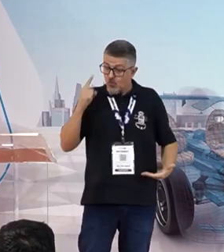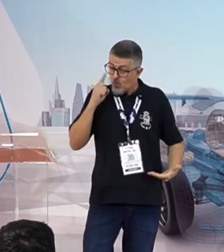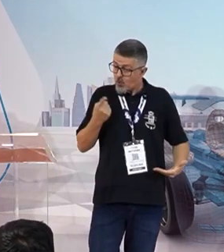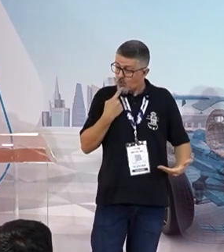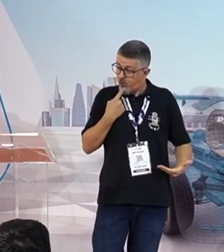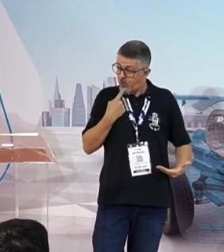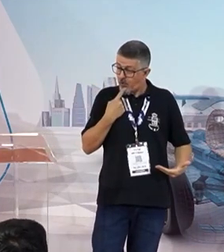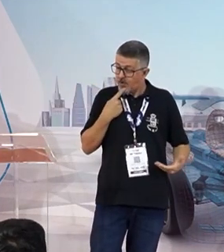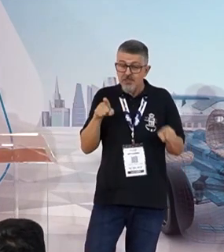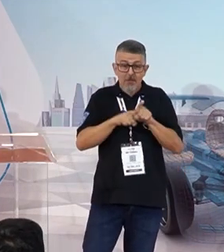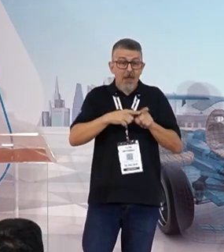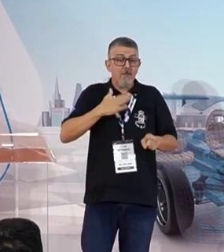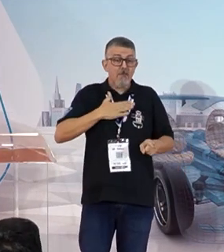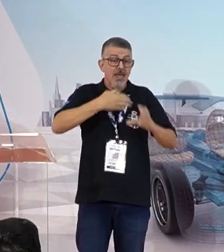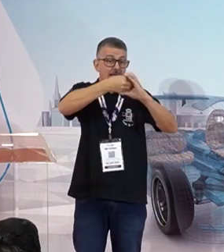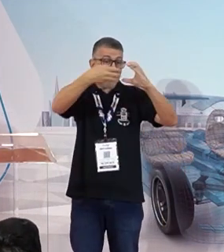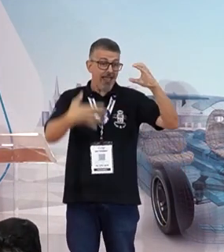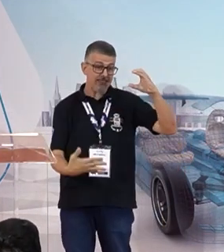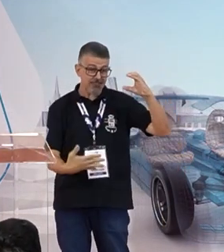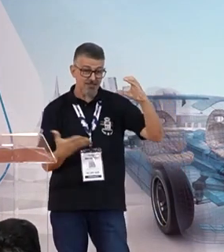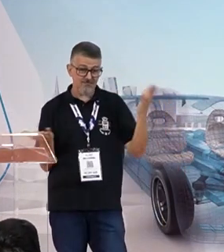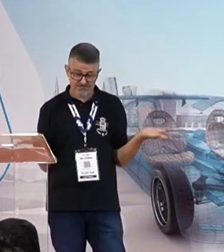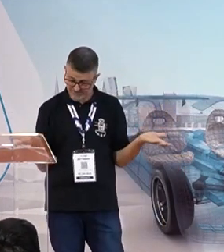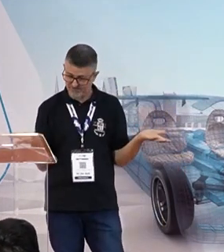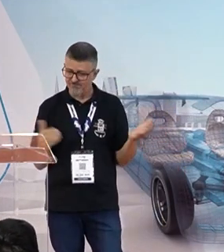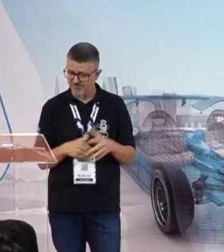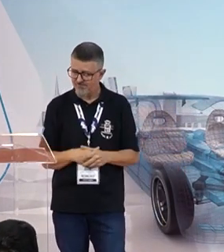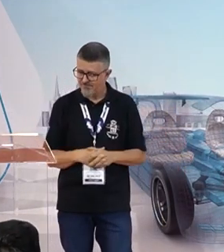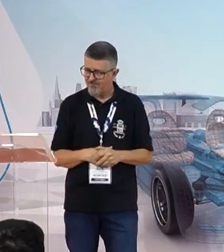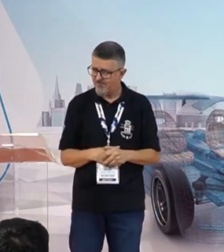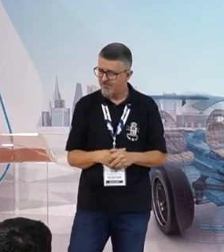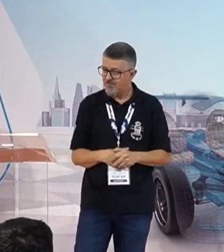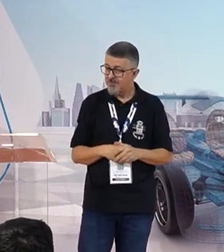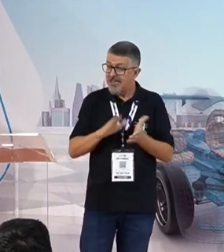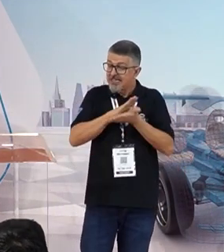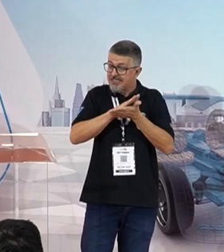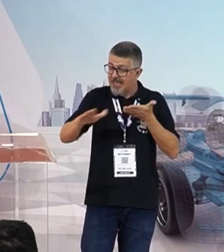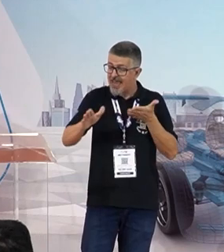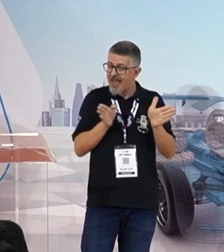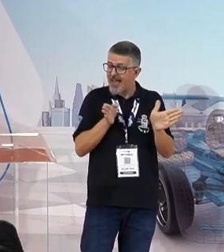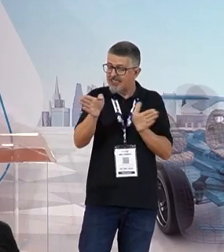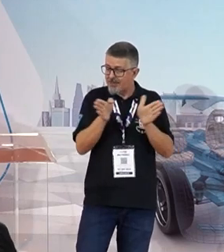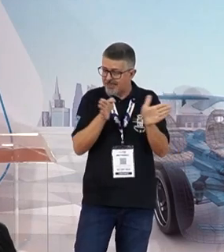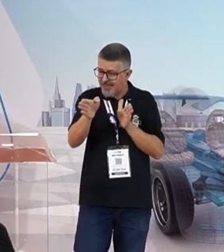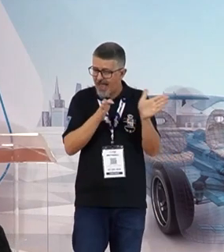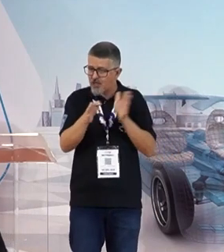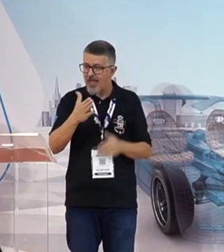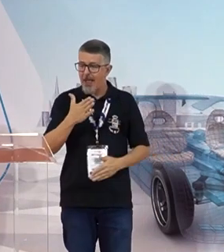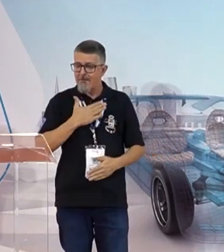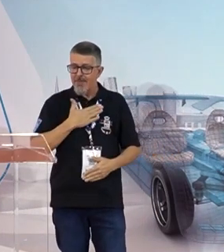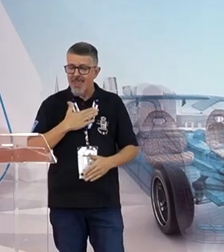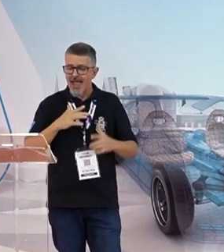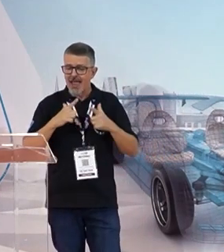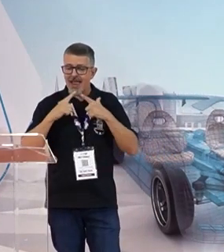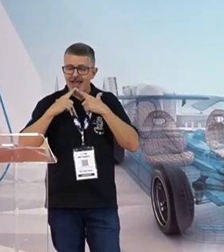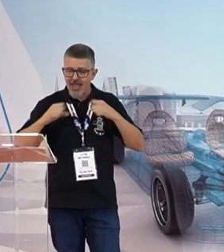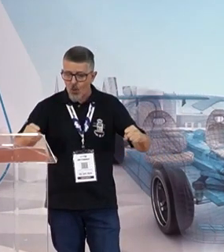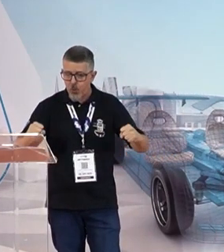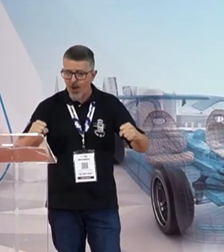Essa é a característica. Eu sou surdo. Sem acessibilidade na